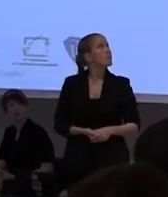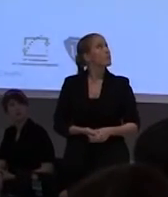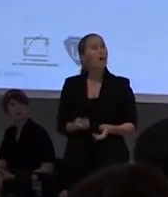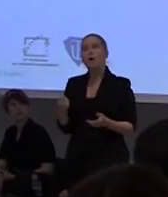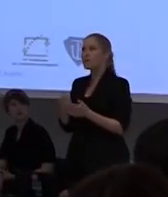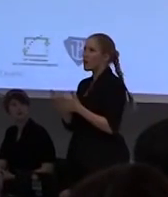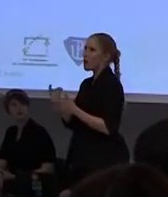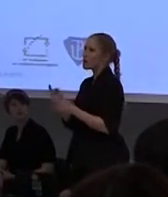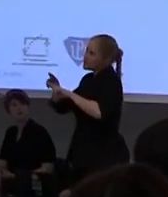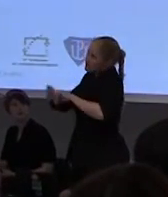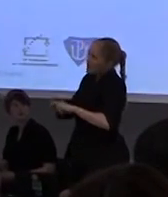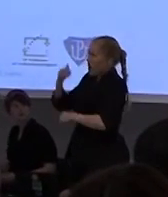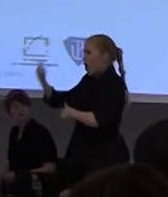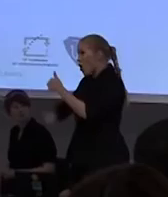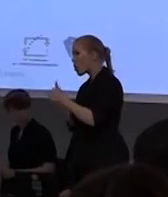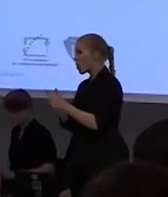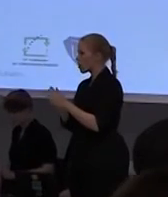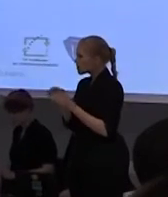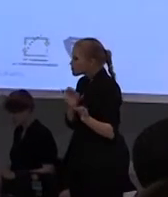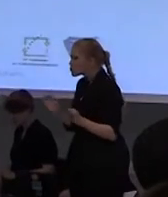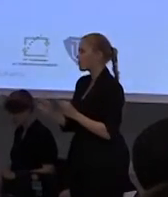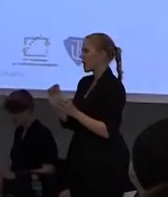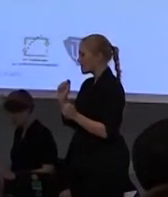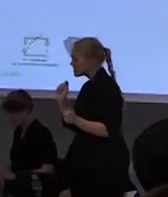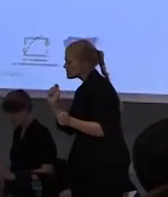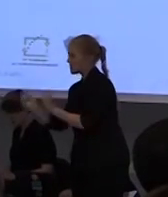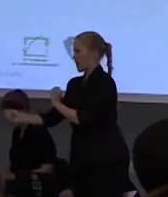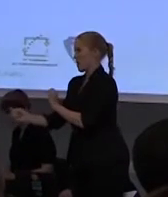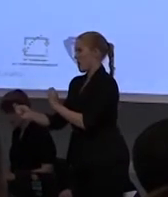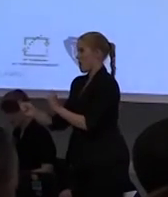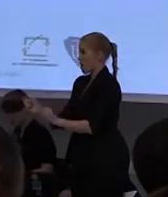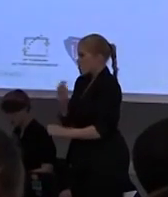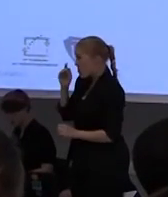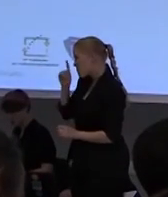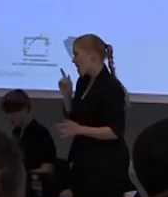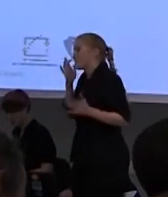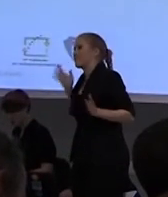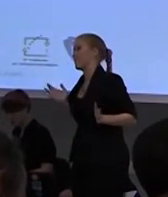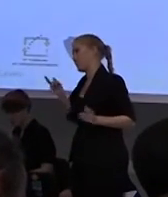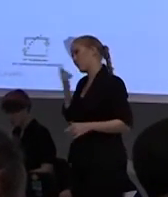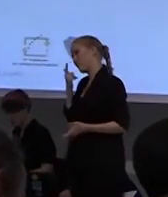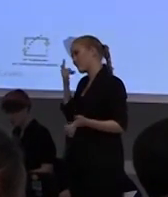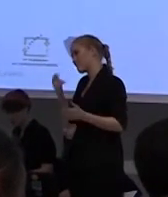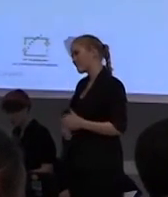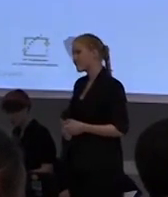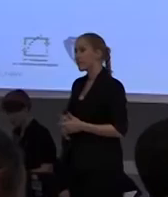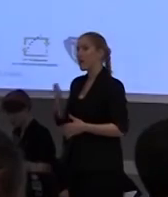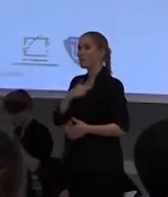rok, je to málo, je to moc, nevíme. A mým úkolem v těch 13